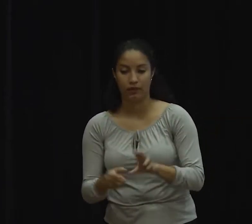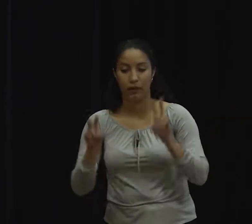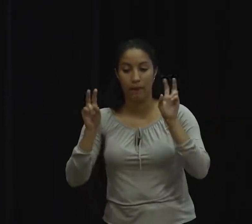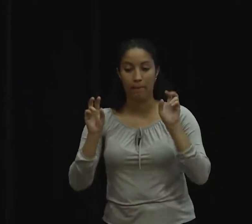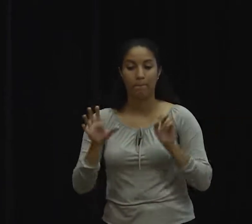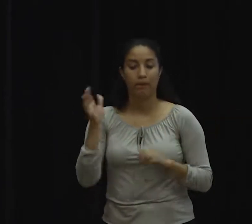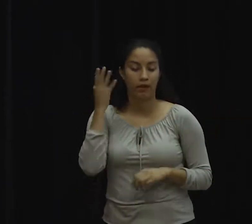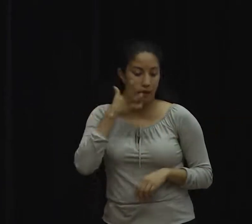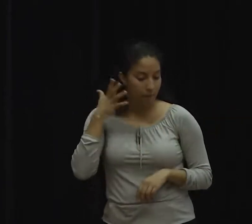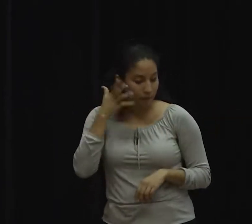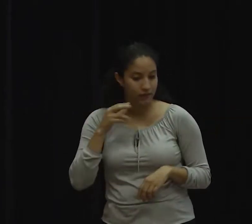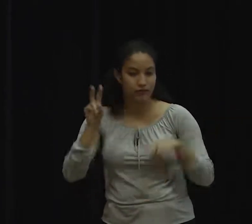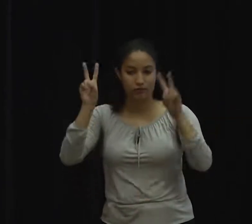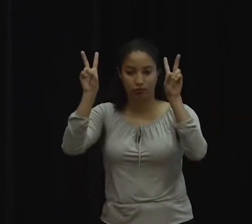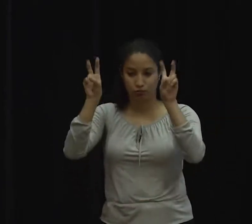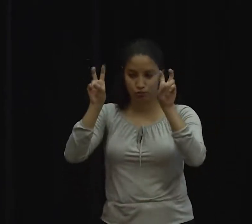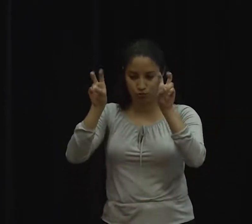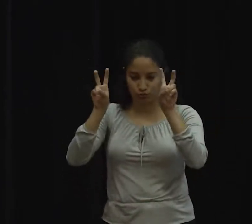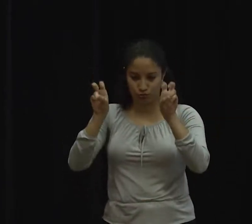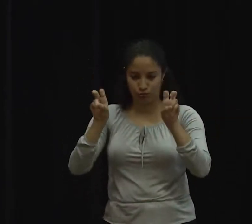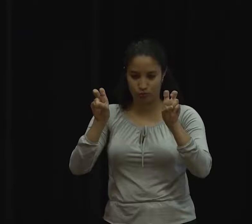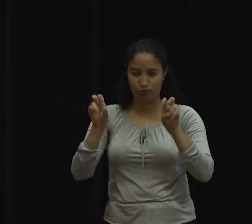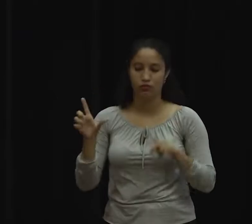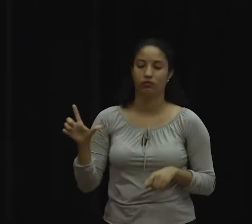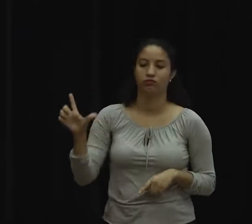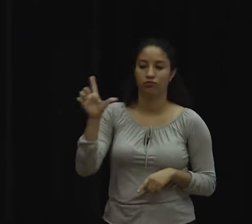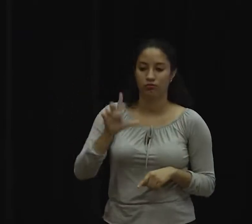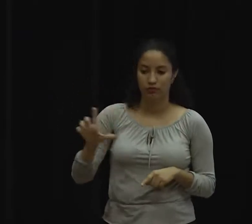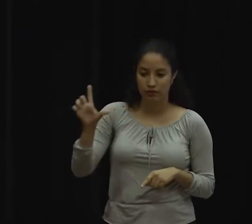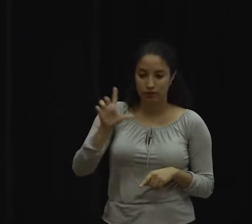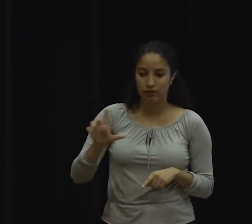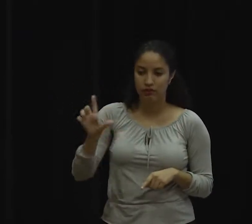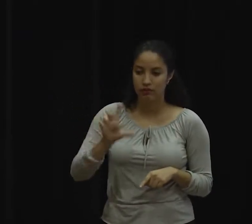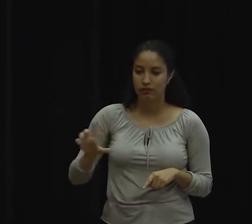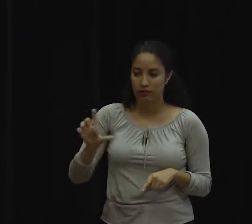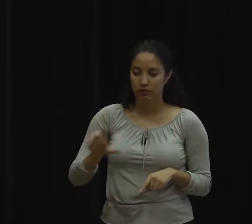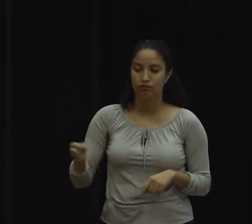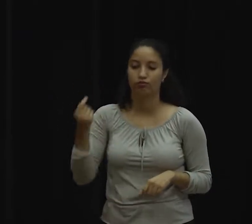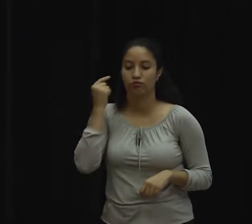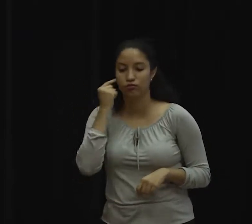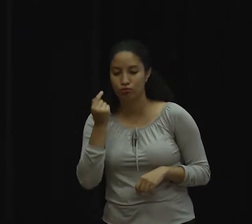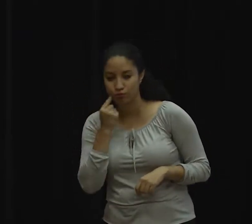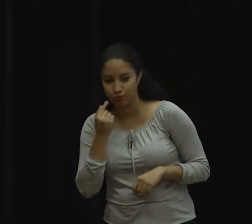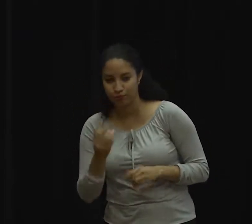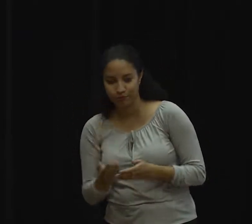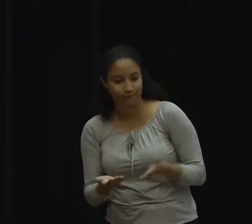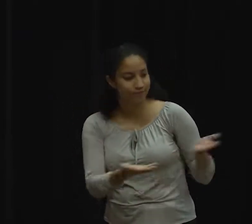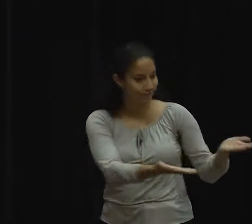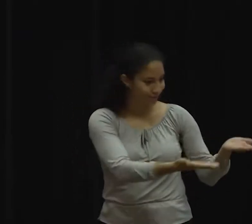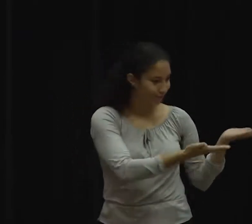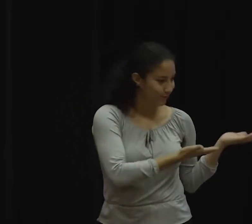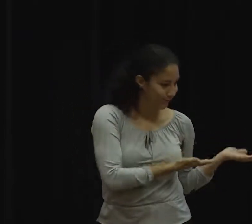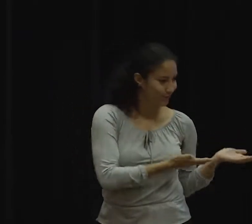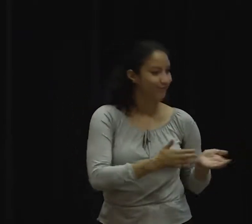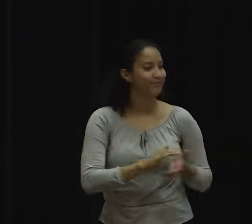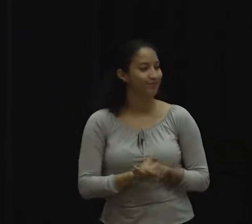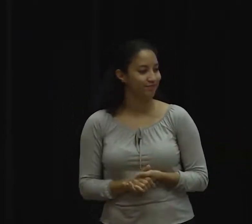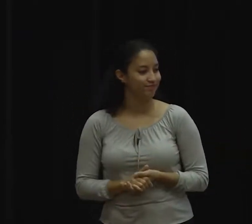Hoje ele vai dar uma palestra cujo tema é literatura surda. Professor